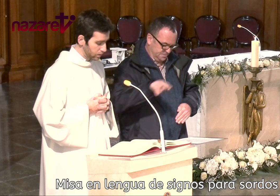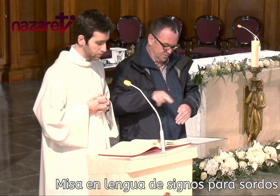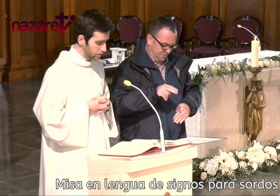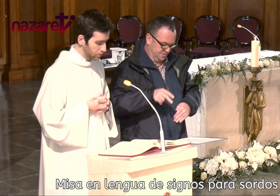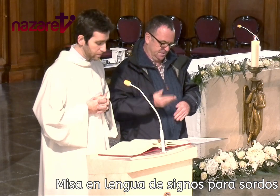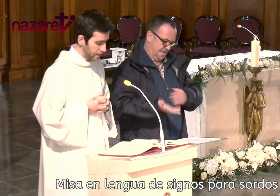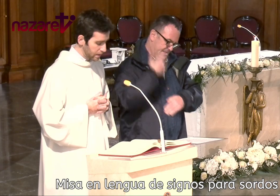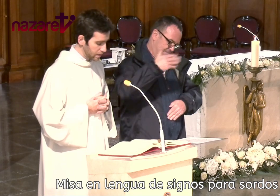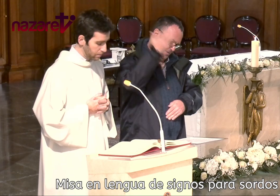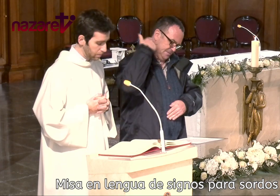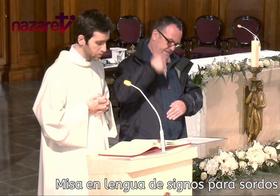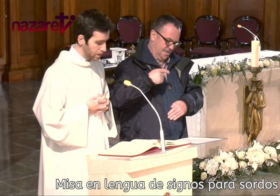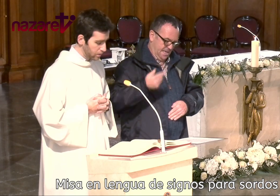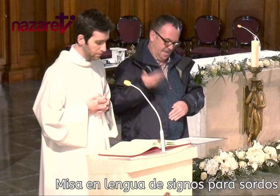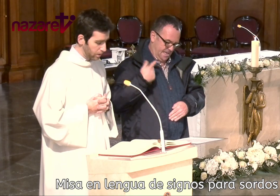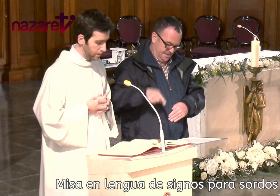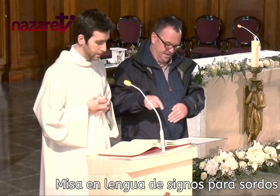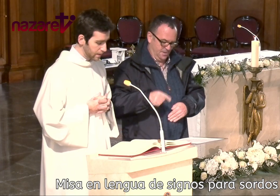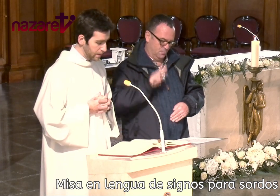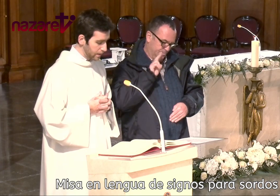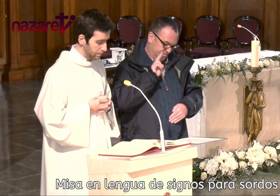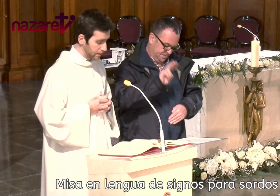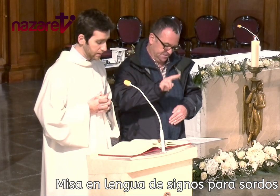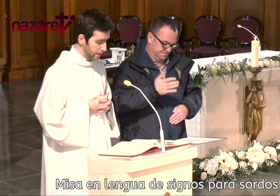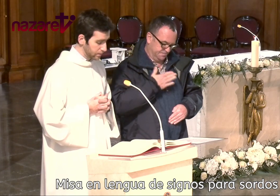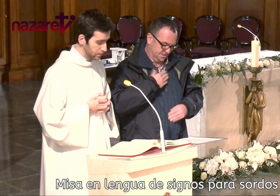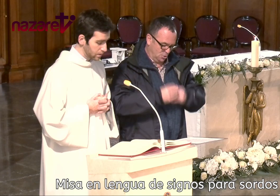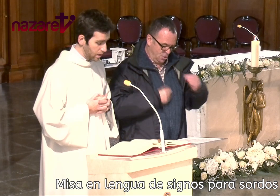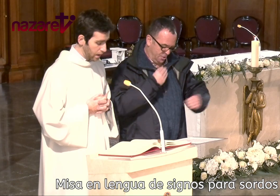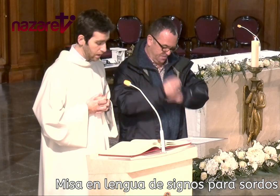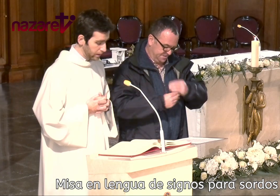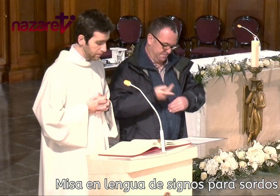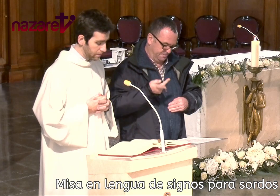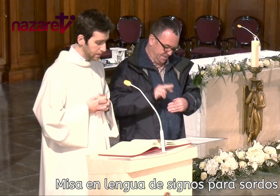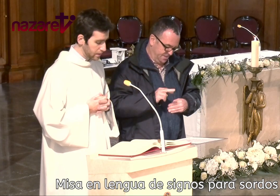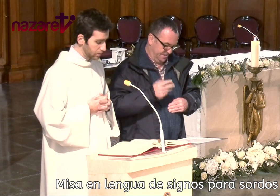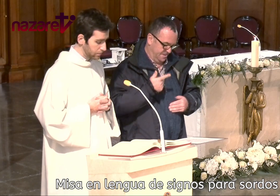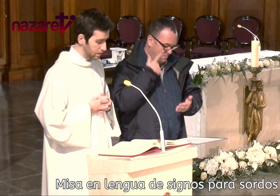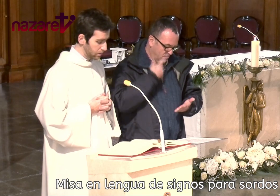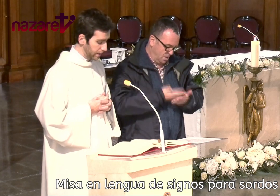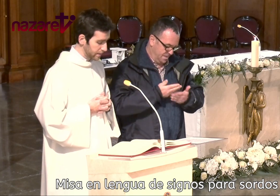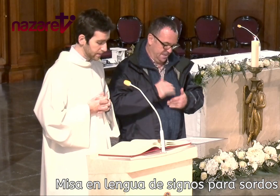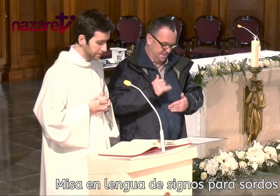vuestros padres me pusieron a prueba y me tentaron aunque habían visto mis obras